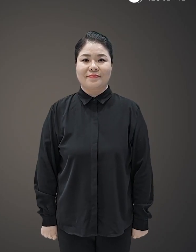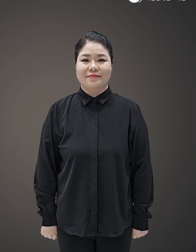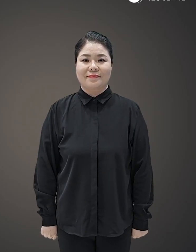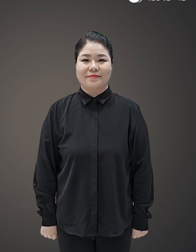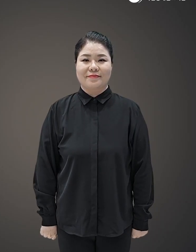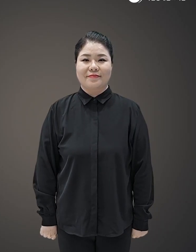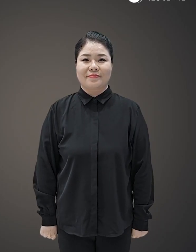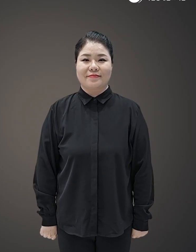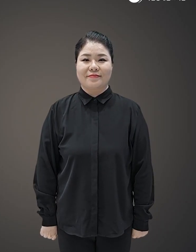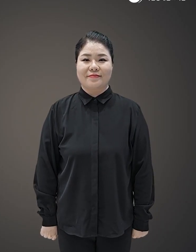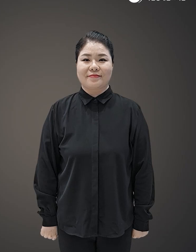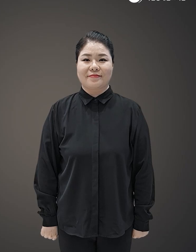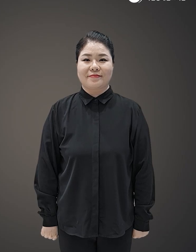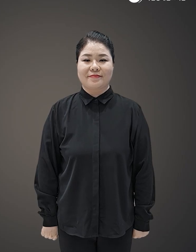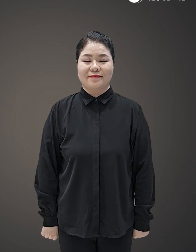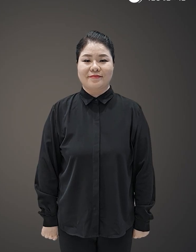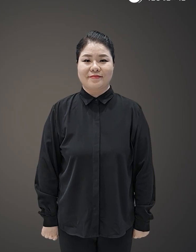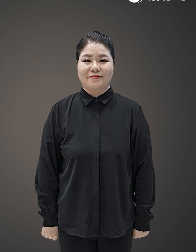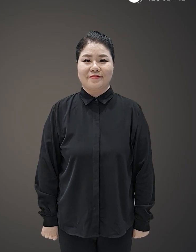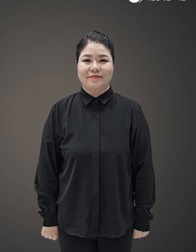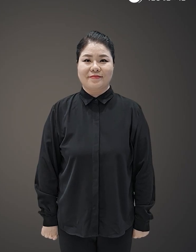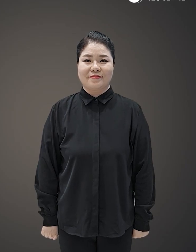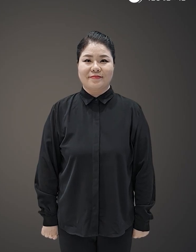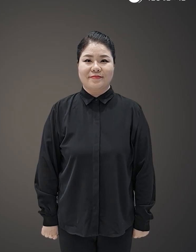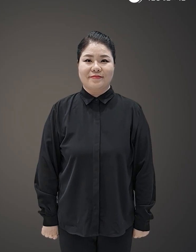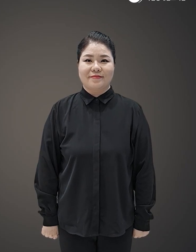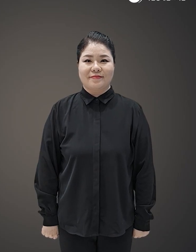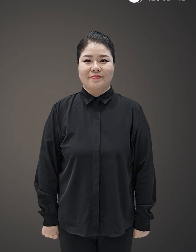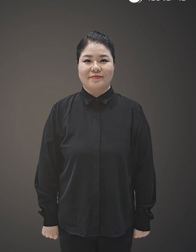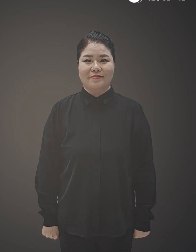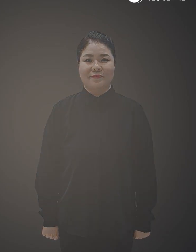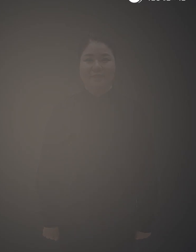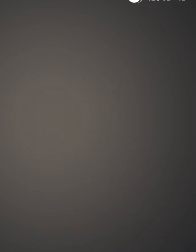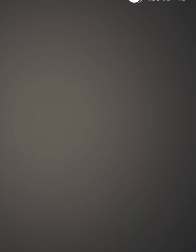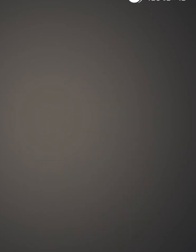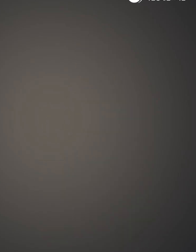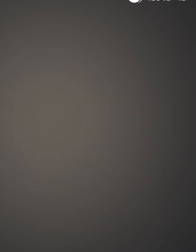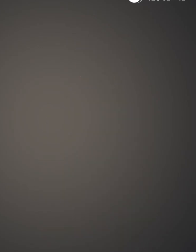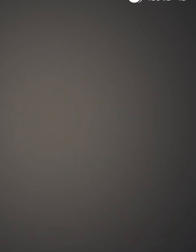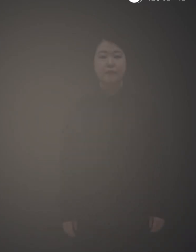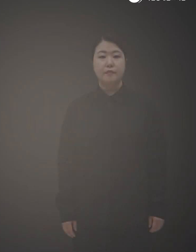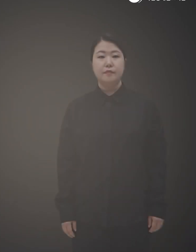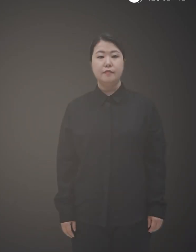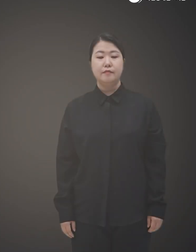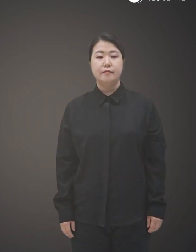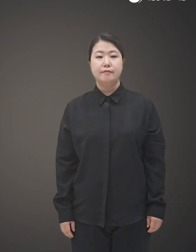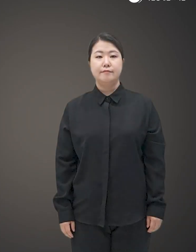김대경, 유재성, 김희근. 출판사, 동아의 맨비.